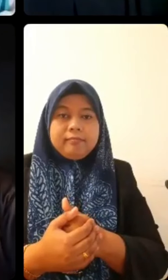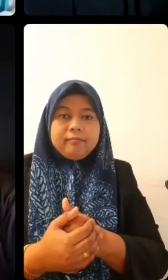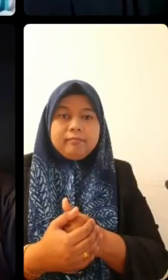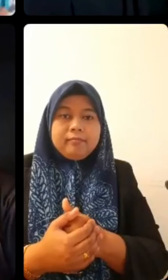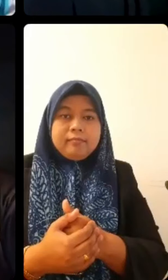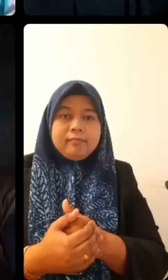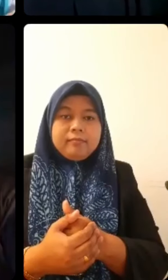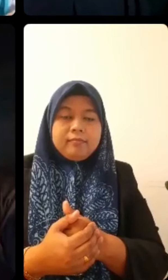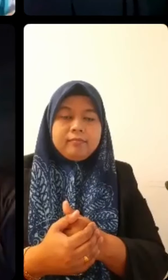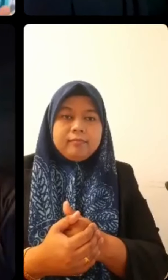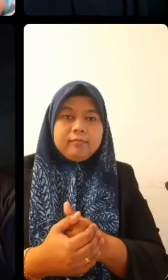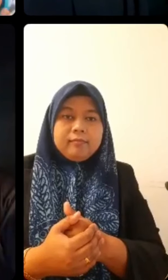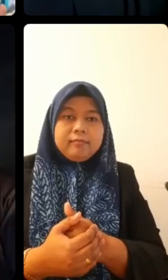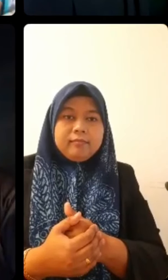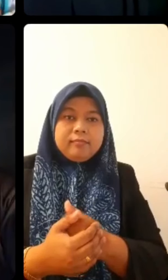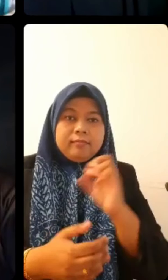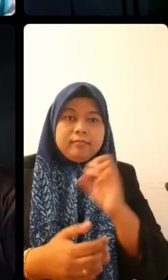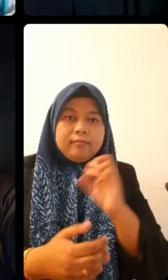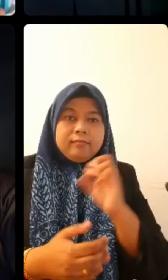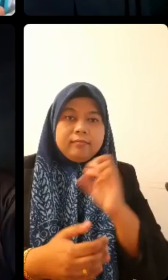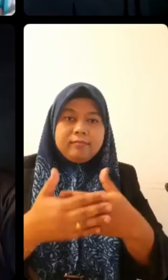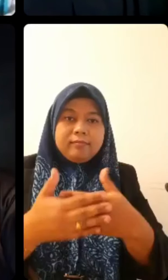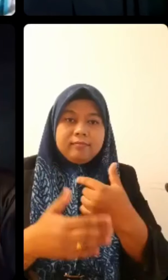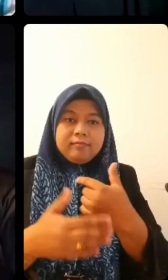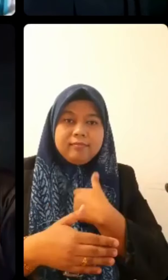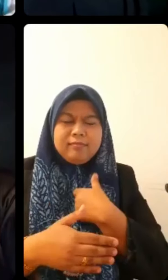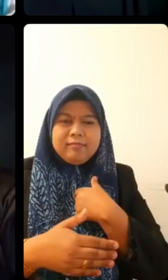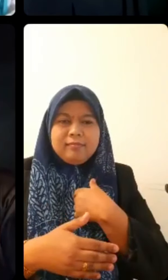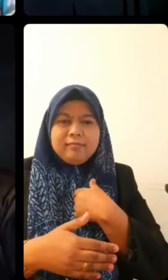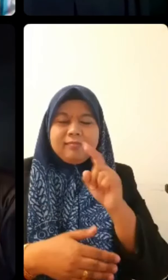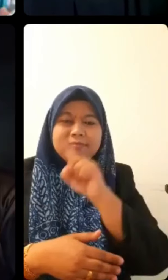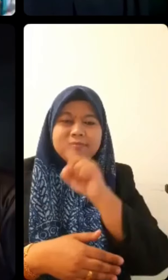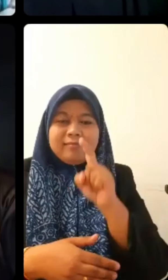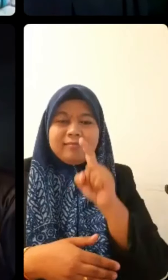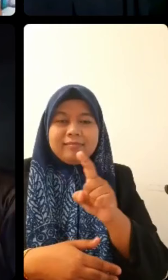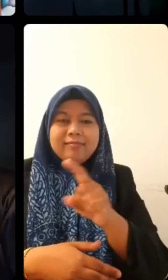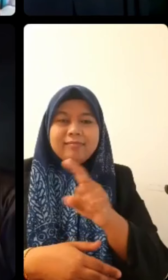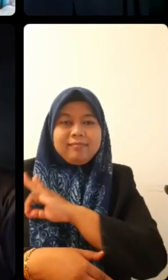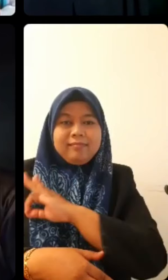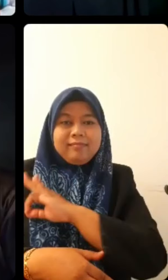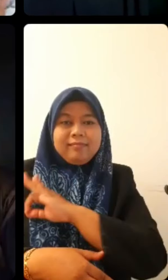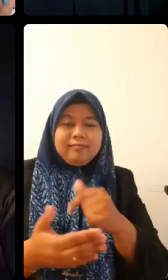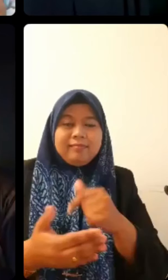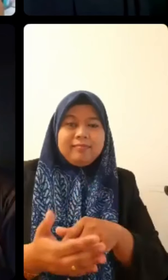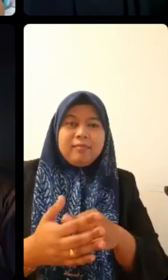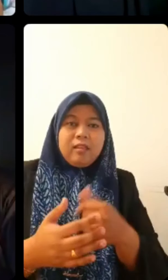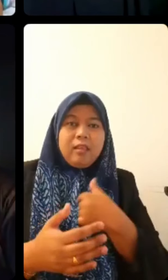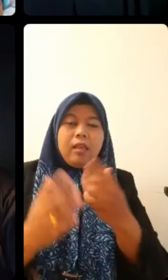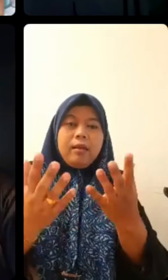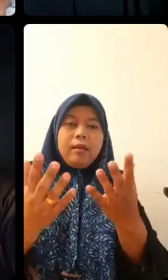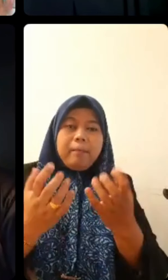okay. Jadi sebelum saya nak pergi kepada soalan yang seterusnya, saya nak minta kepada kita punya